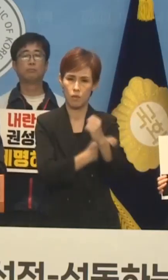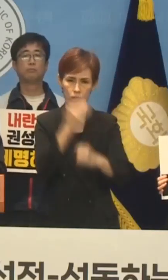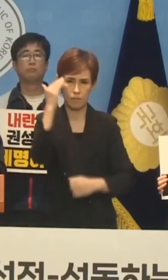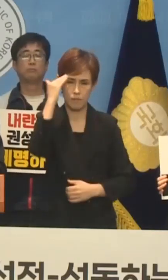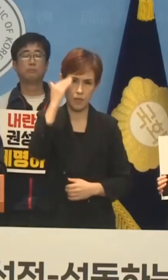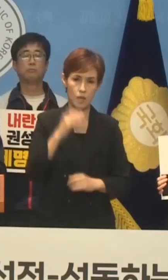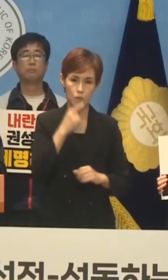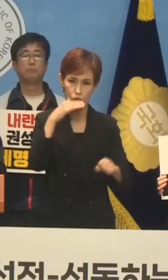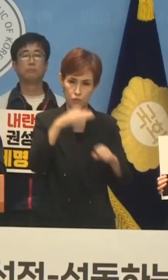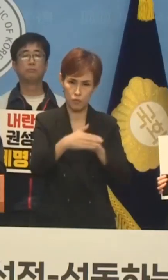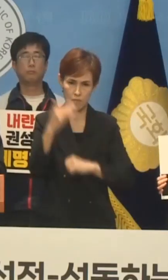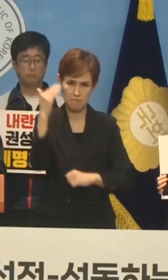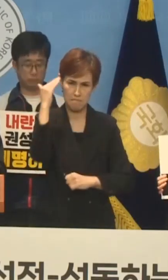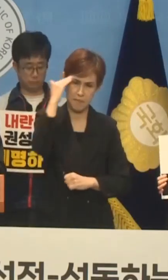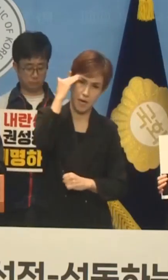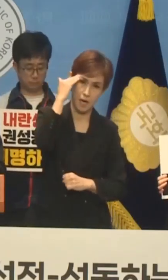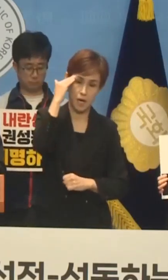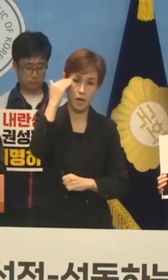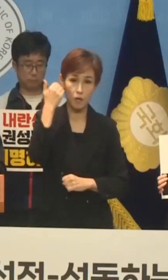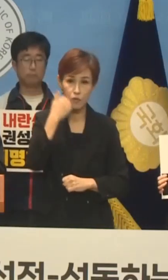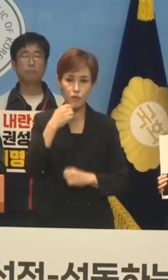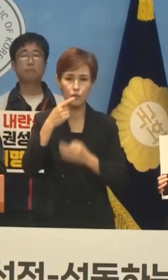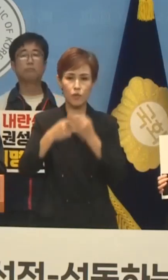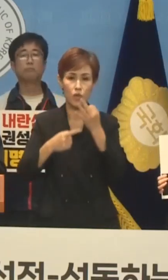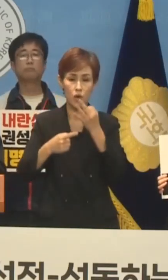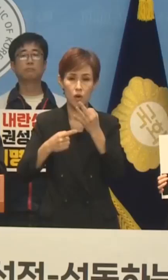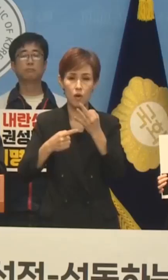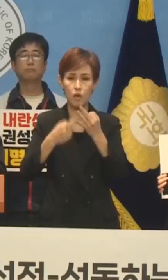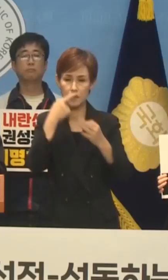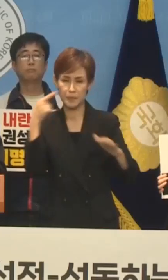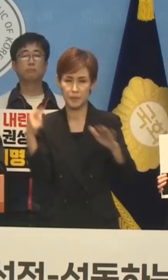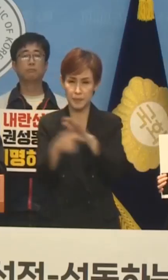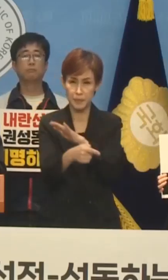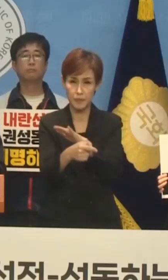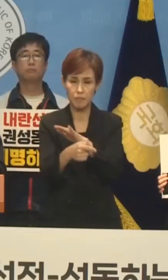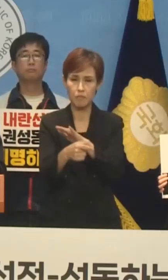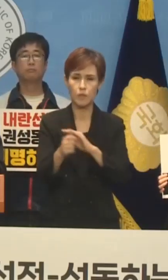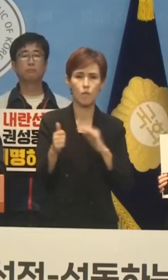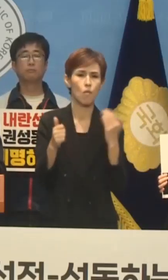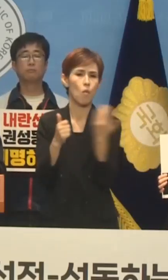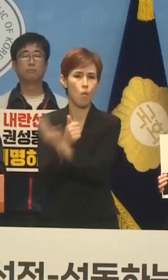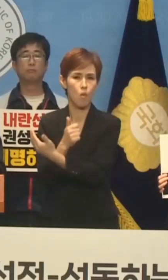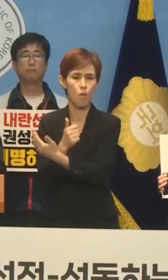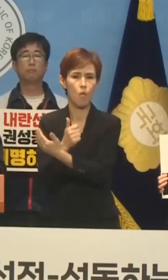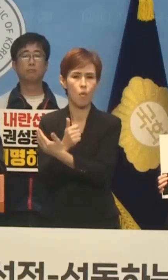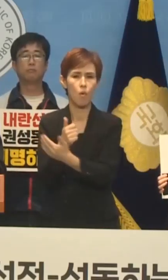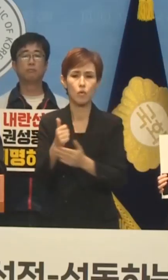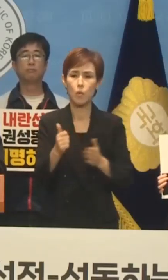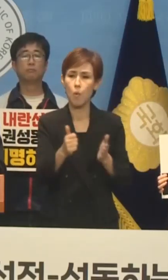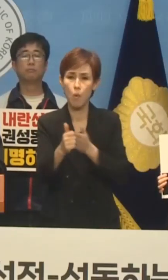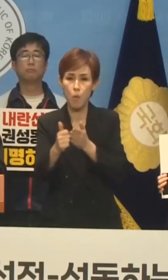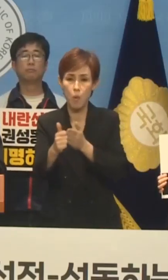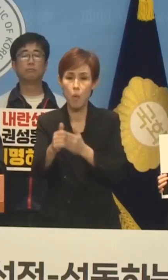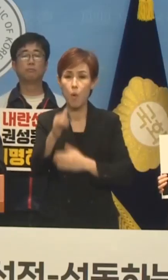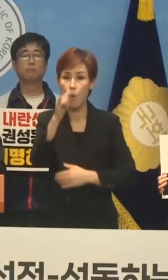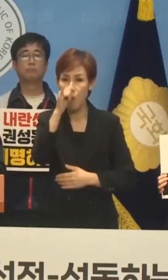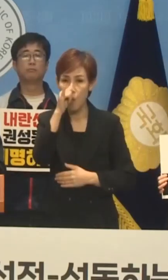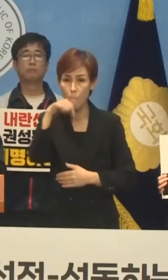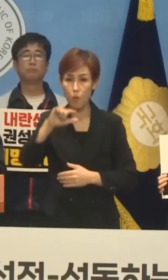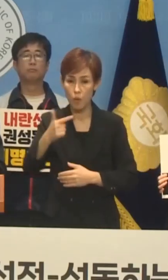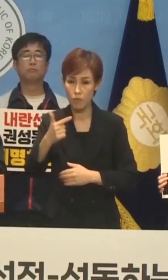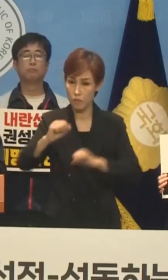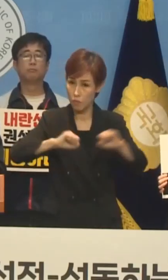민주주의의 기본 질서를 파괴하는 윤석열의 비상계엄을 방조, 옹호, 선동하는 권성동 의원의 이 같은